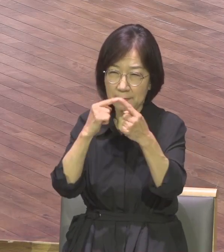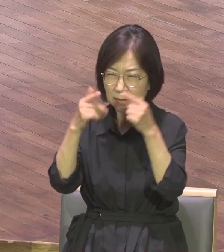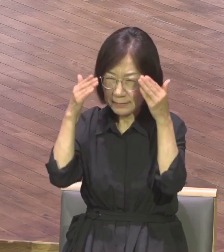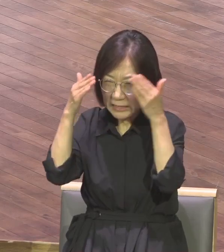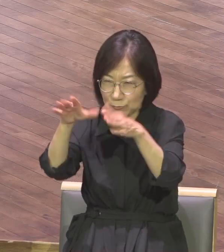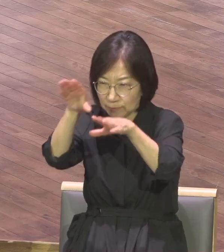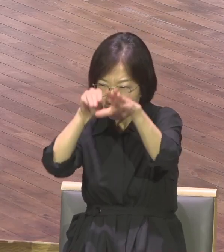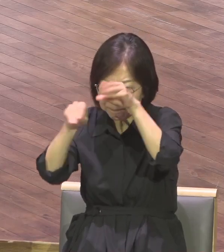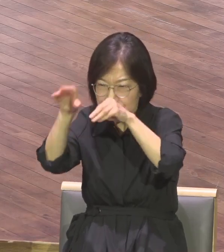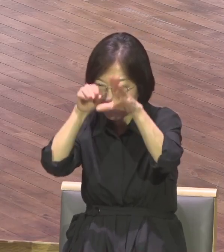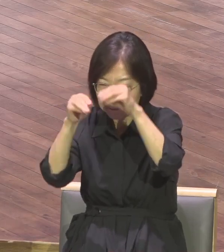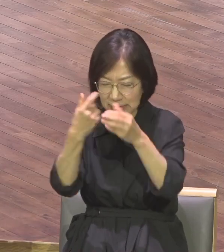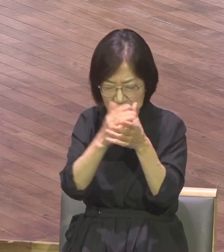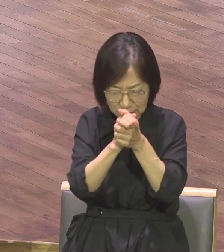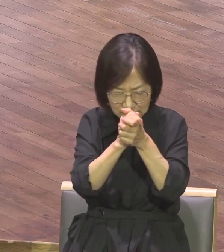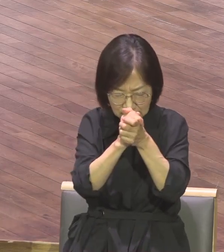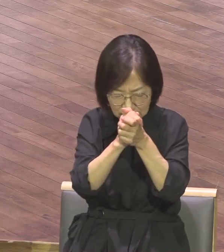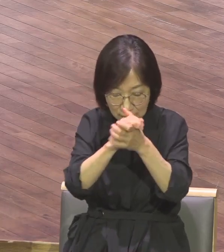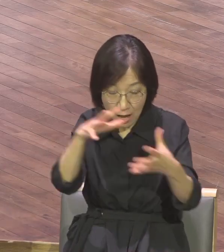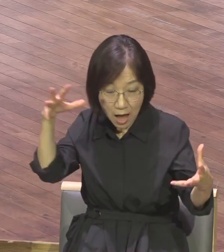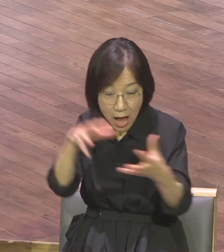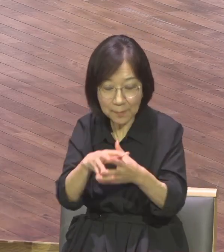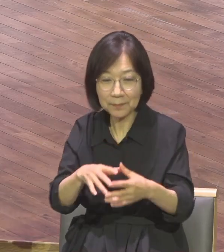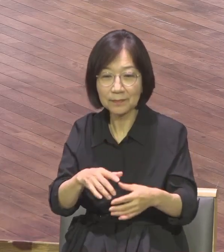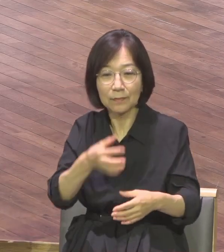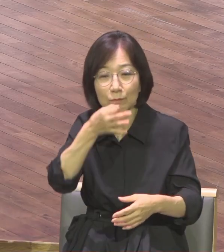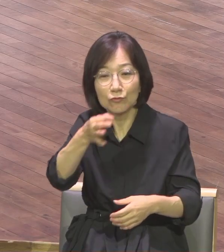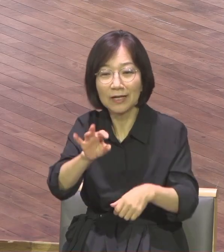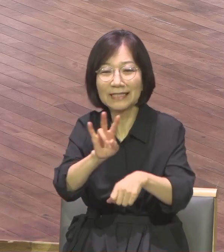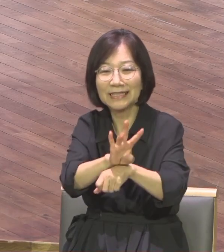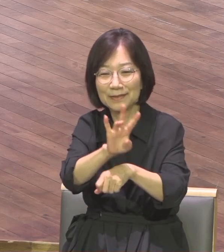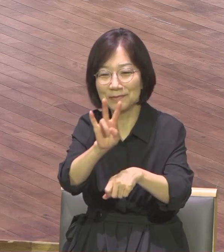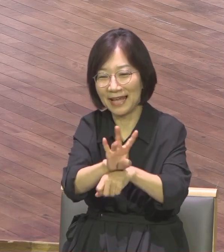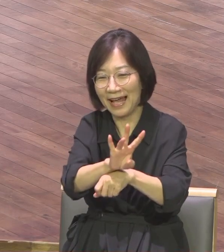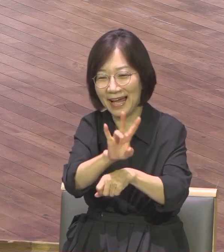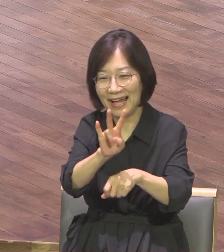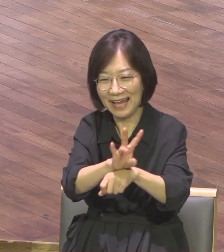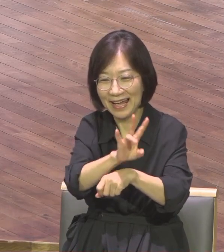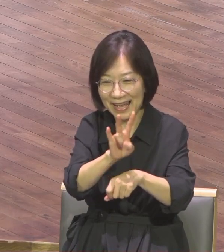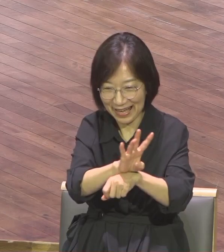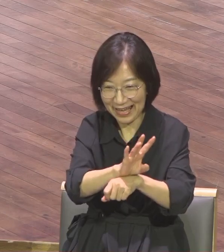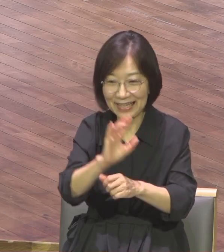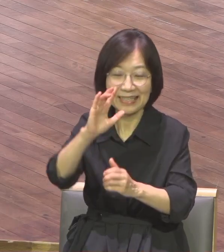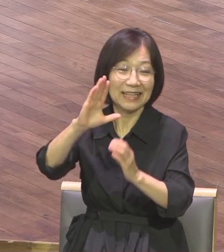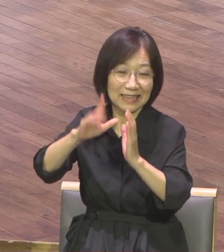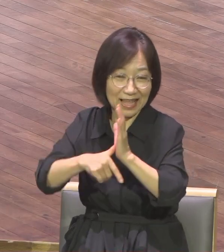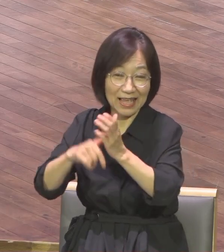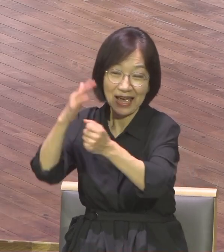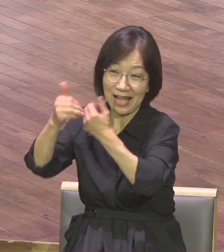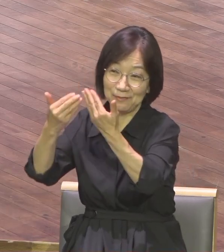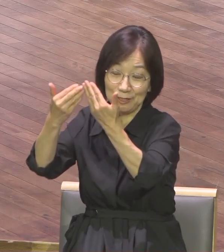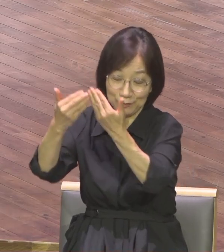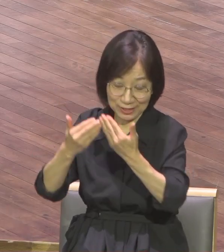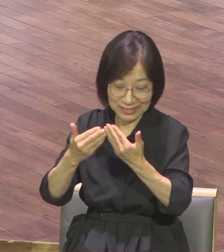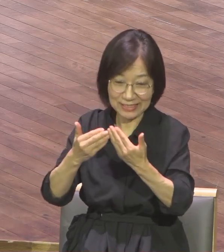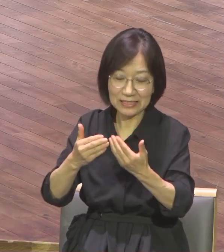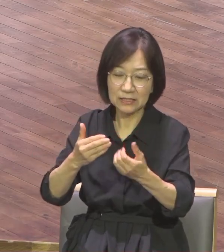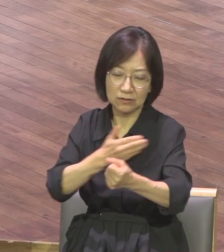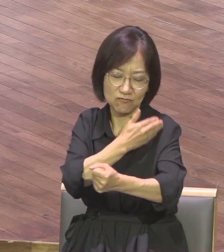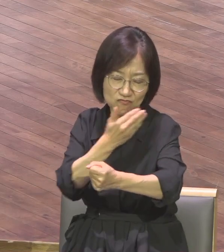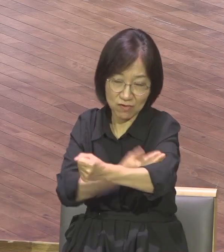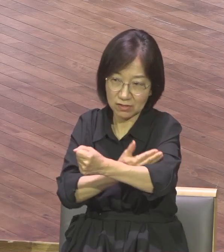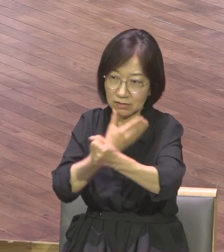24. 이걸 위해서 하나님 나를 부르셨다. 이런 삶 속에 25 영혼의 작품을 만드는 하나님의